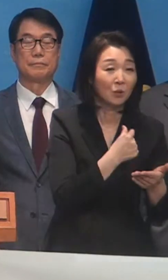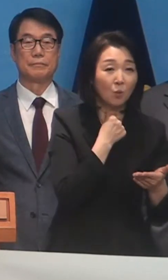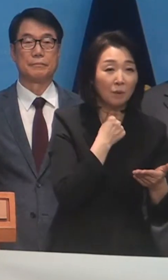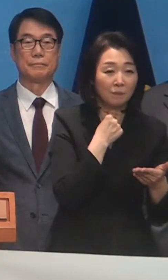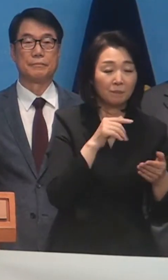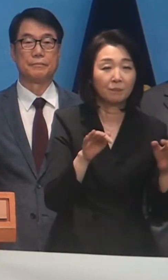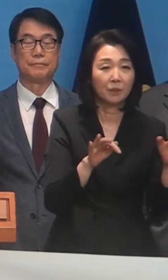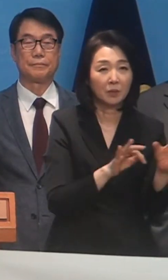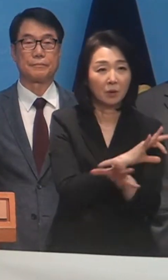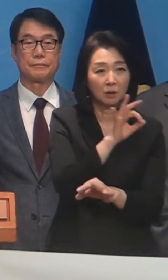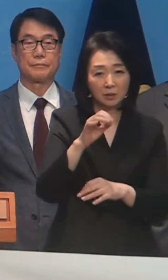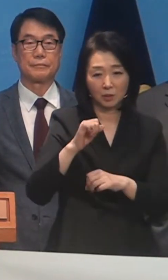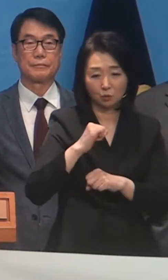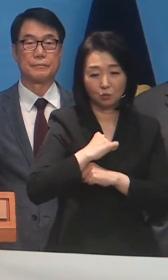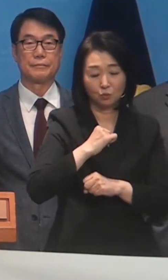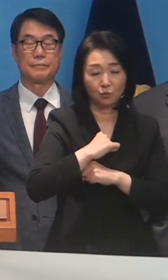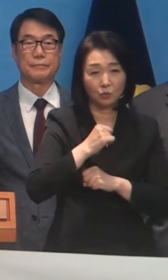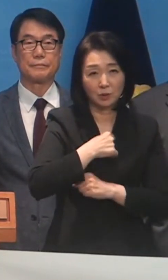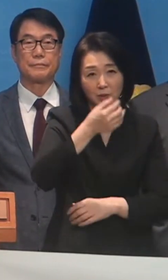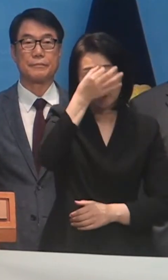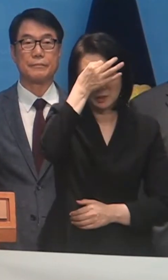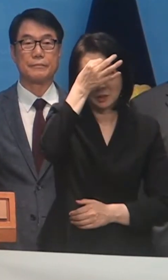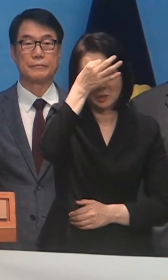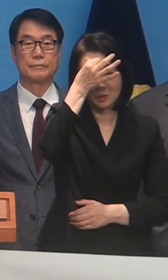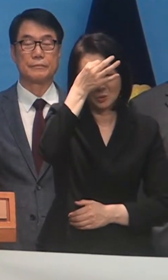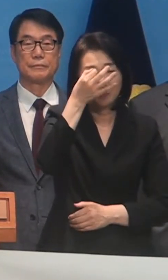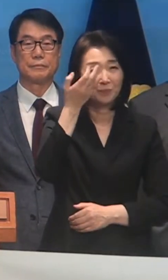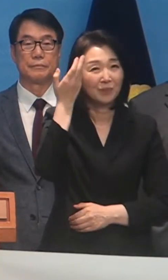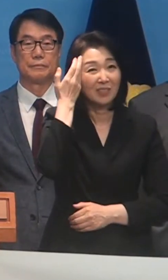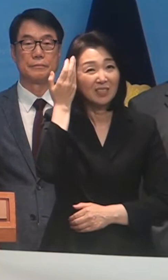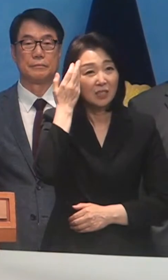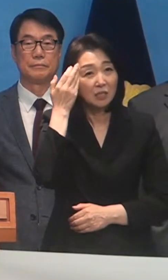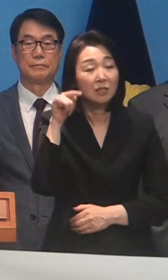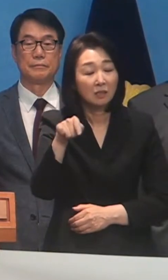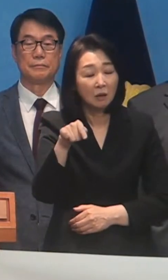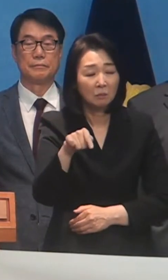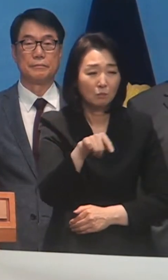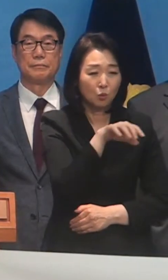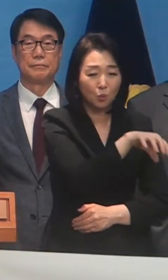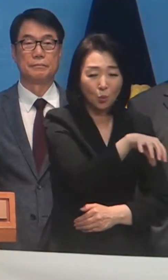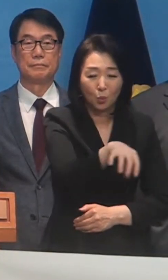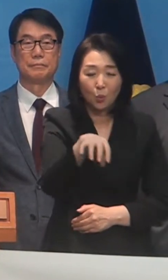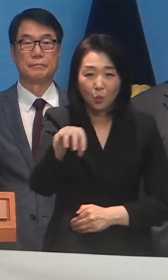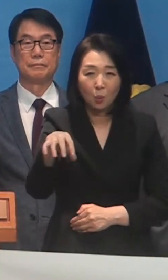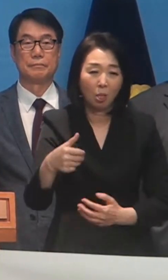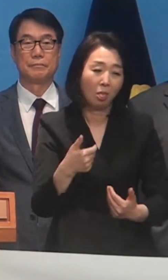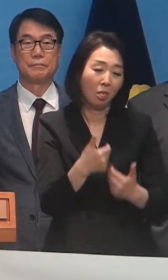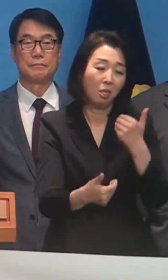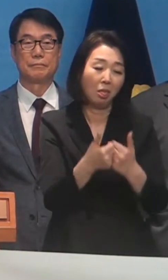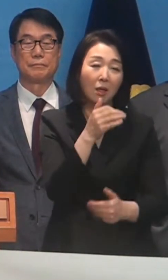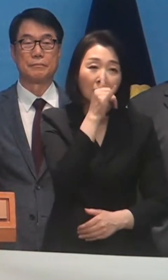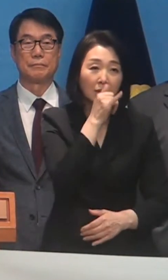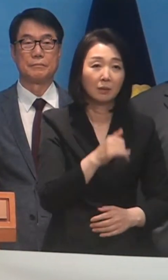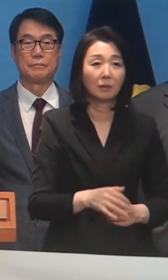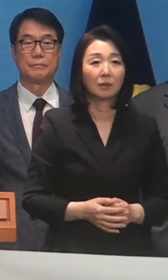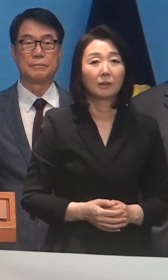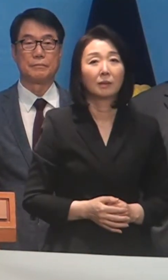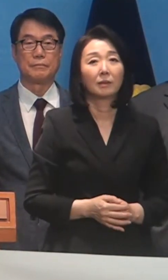경제, 군사, 기술, 이전 등 전 영역에서 대결 구도를 형성해 가고